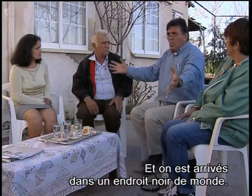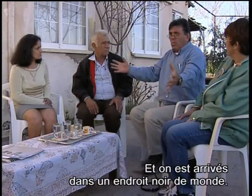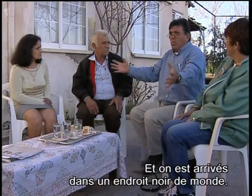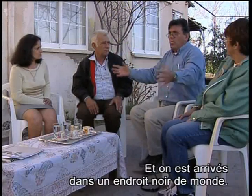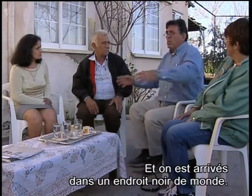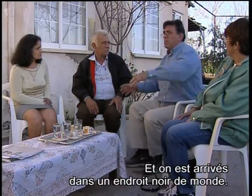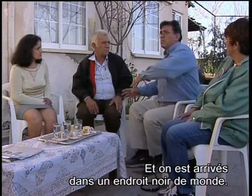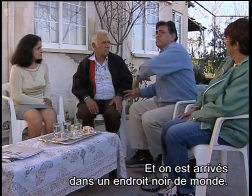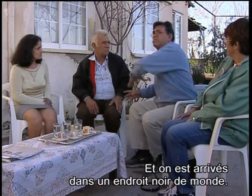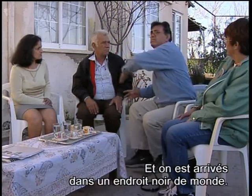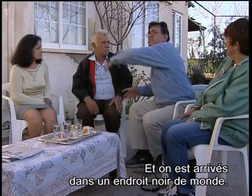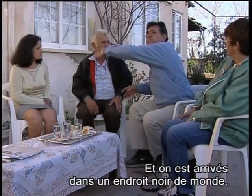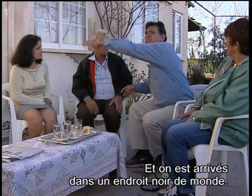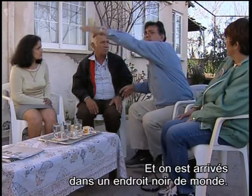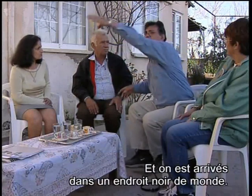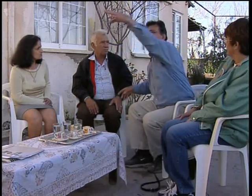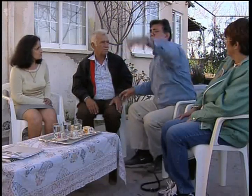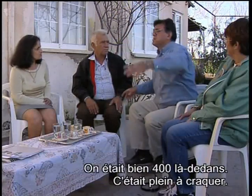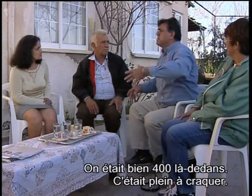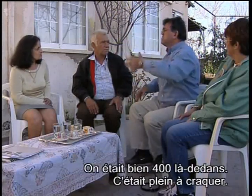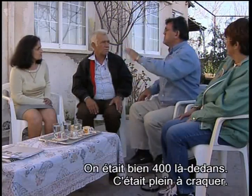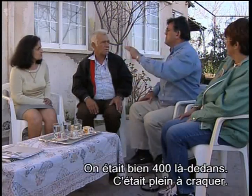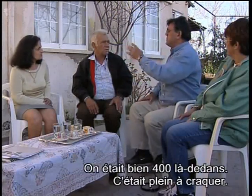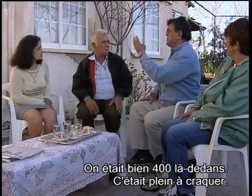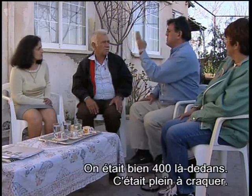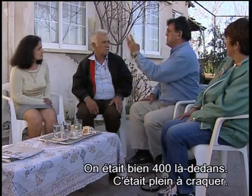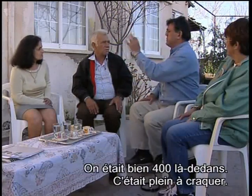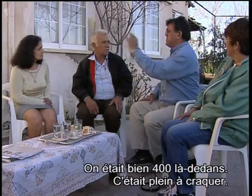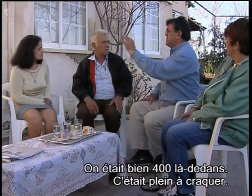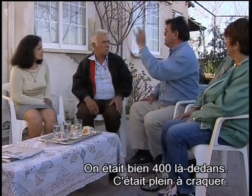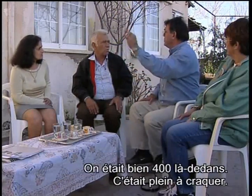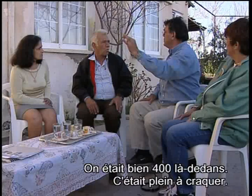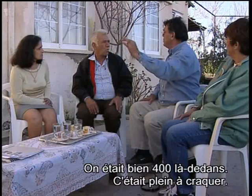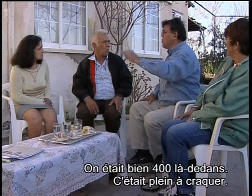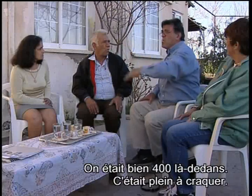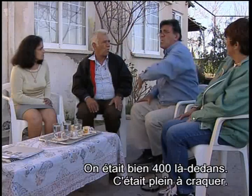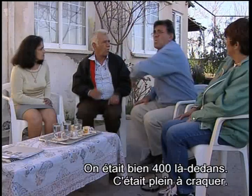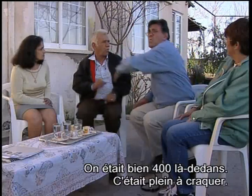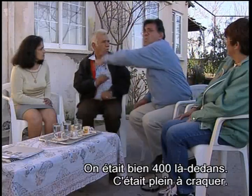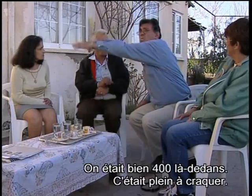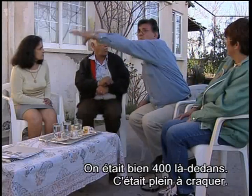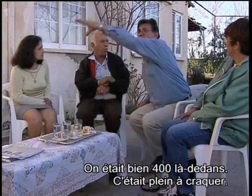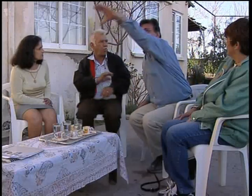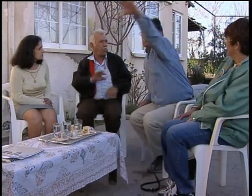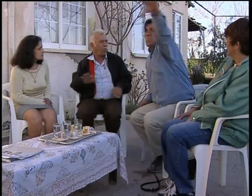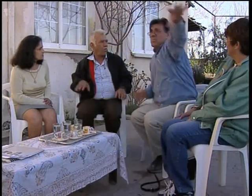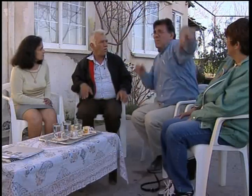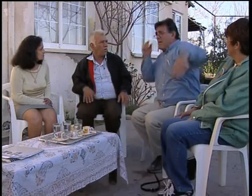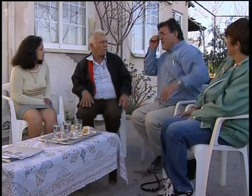Et on est arrivé dans un endroit noir de monde. On était bien 400 là-dedans. C'était plein à craquer.